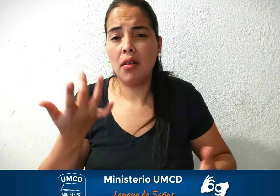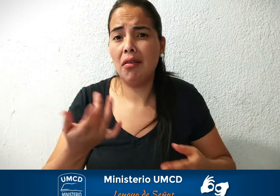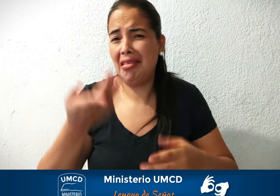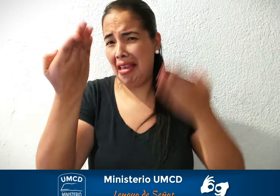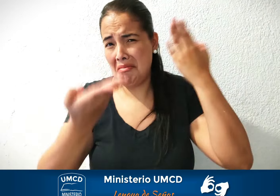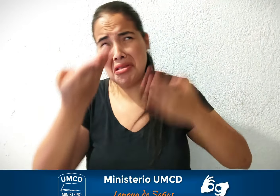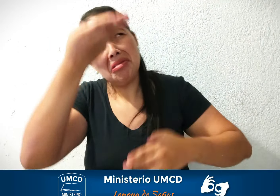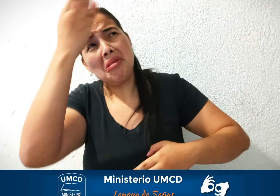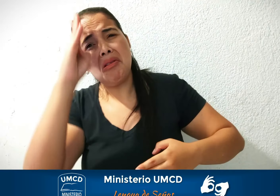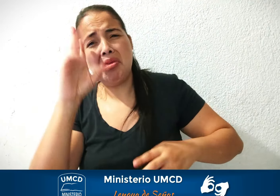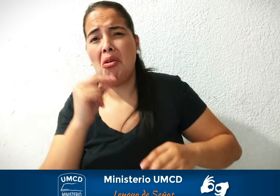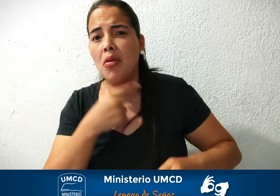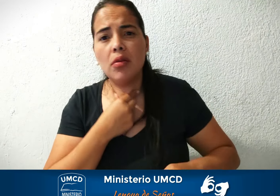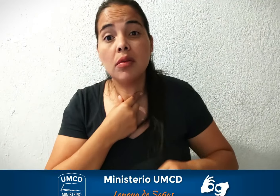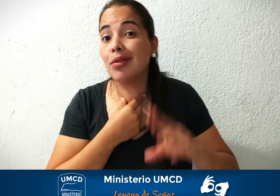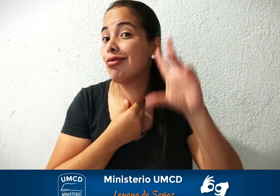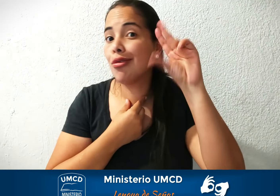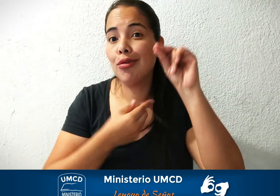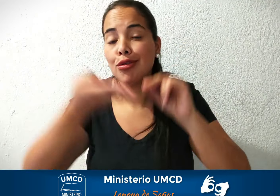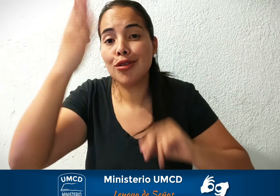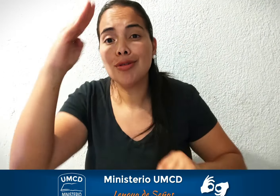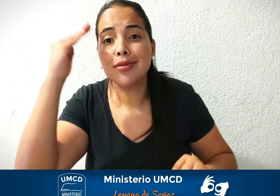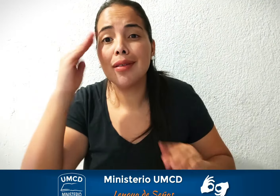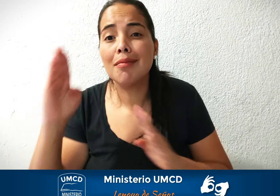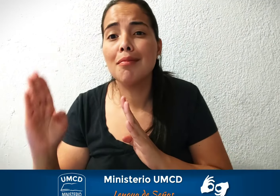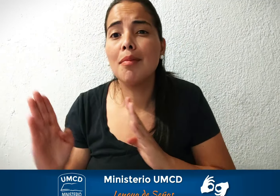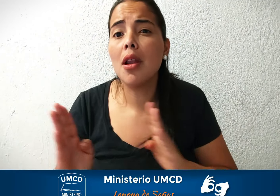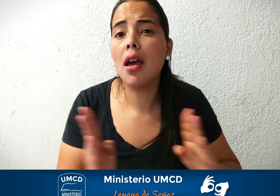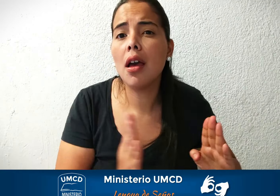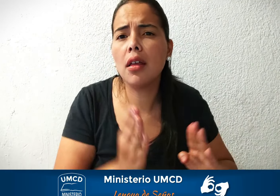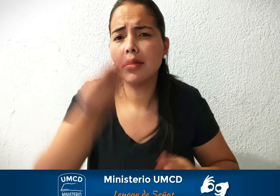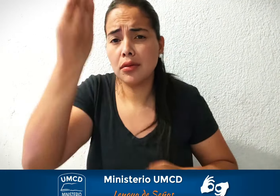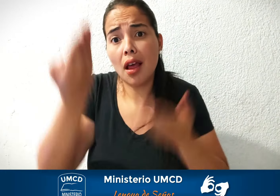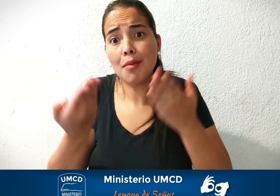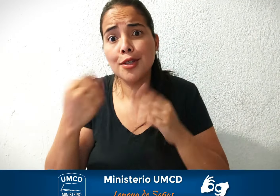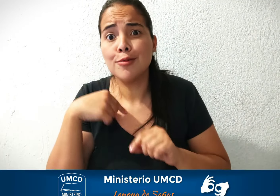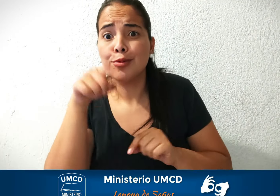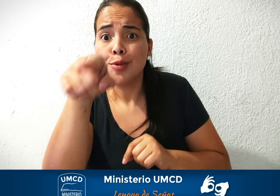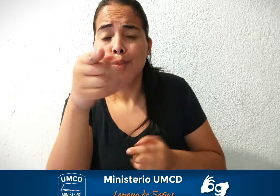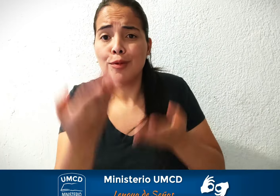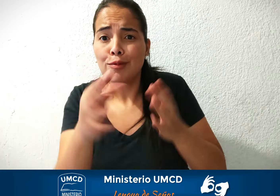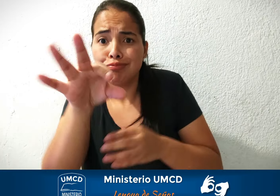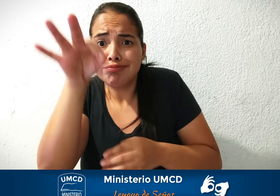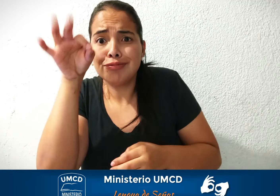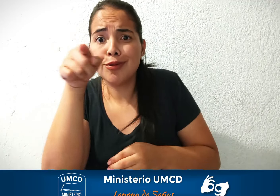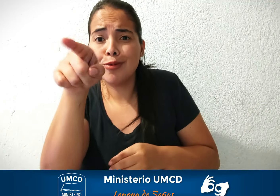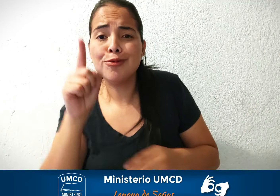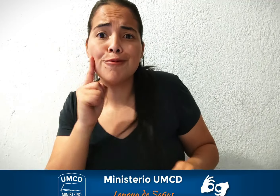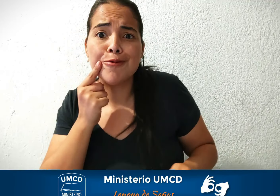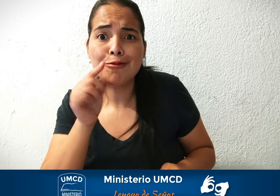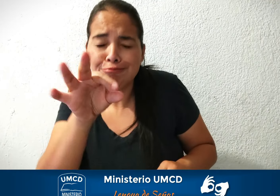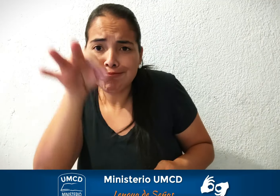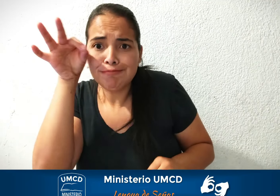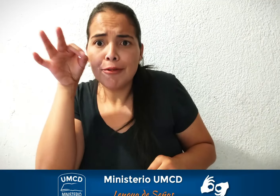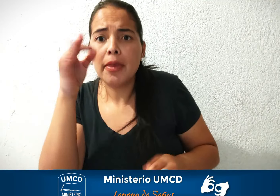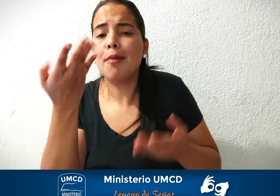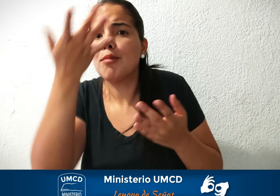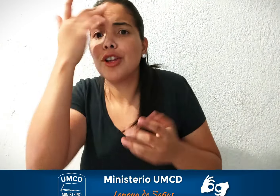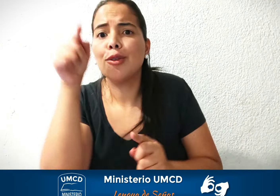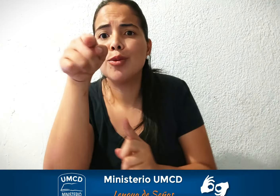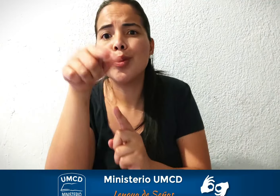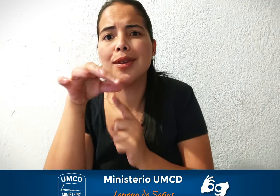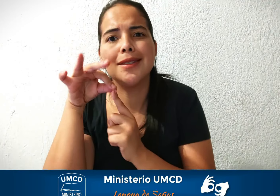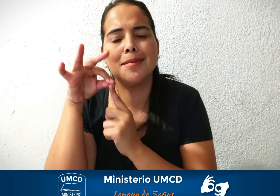de Jesús con este hombre en ese momento. Fue algo planeado por Dios, fue una unión que se dio de